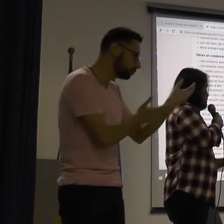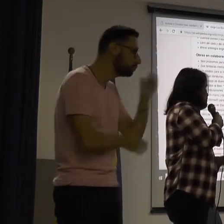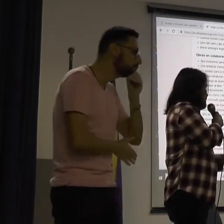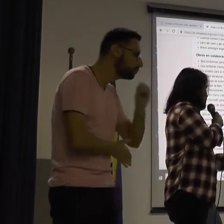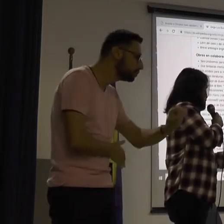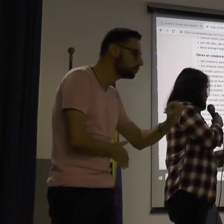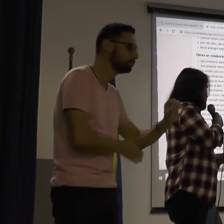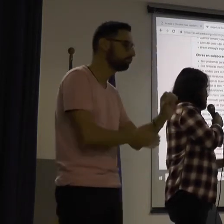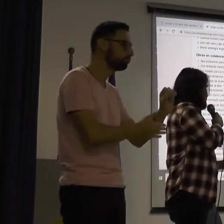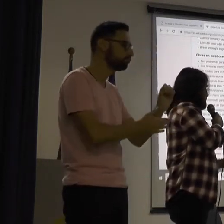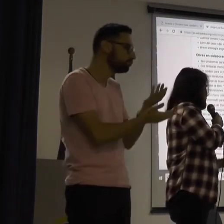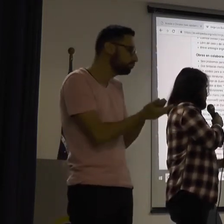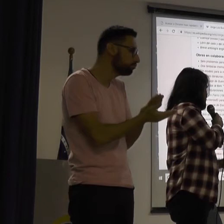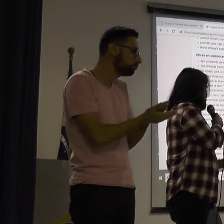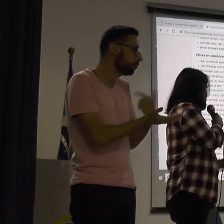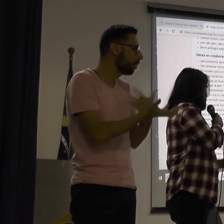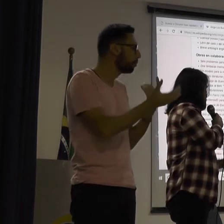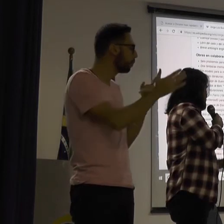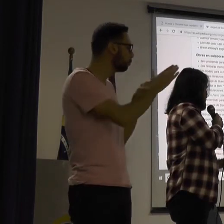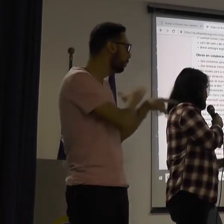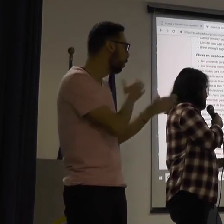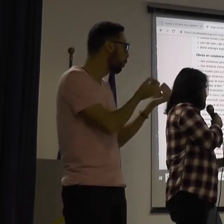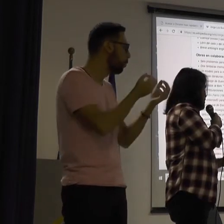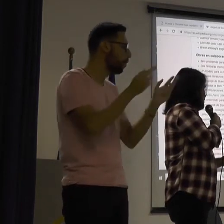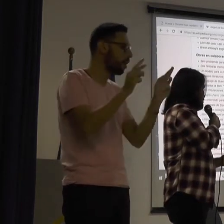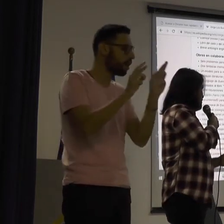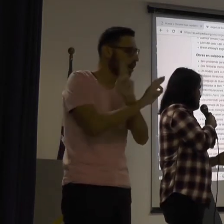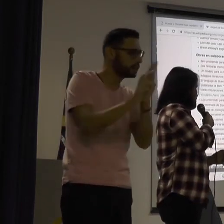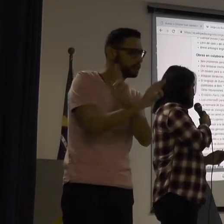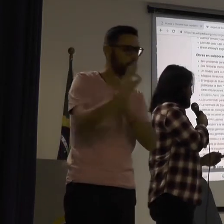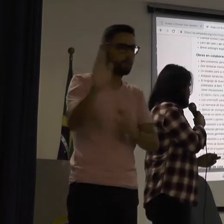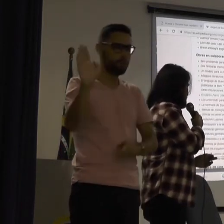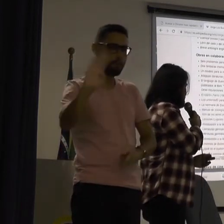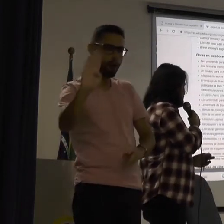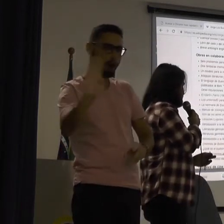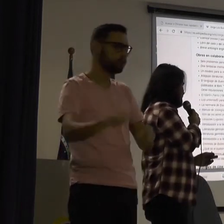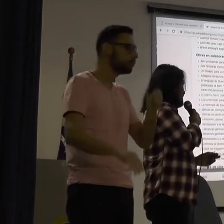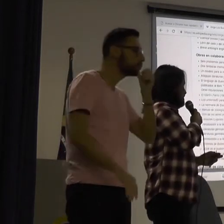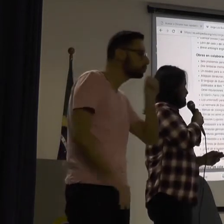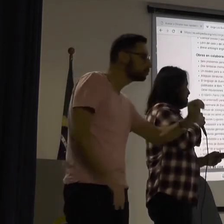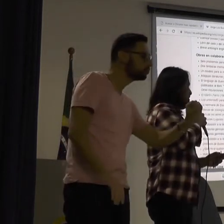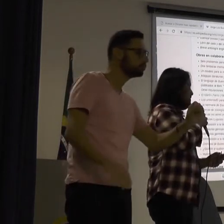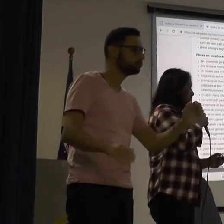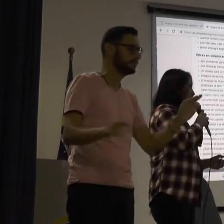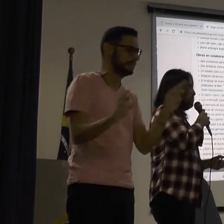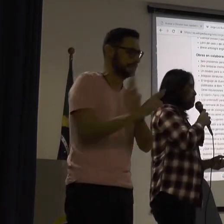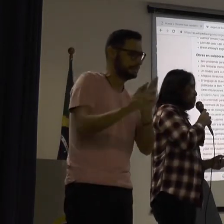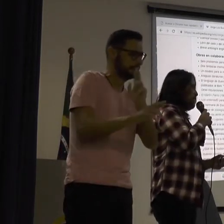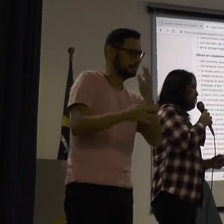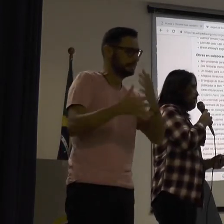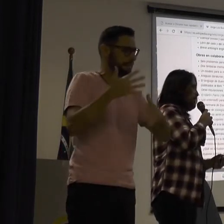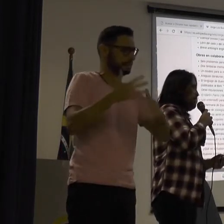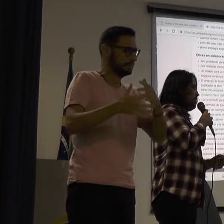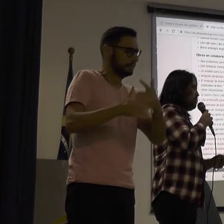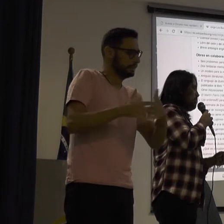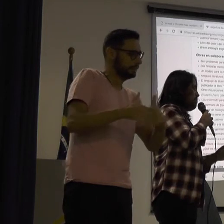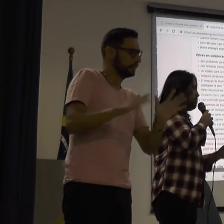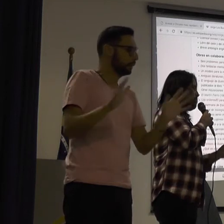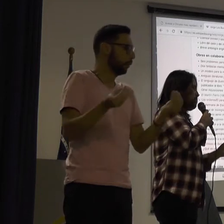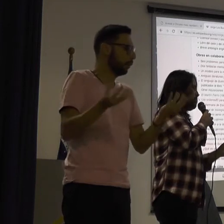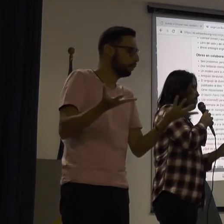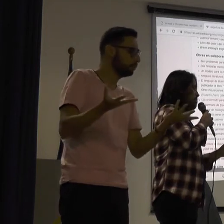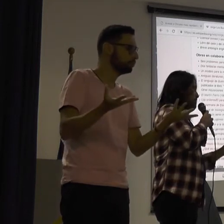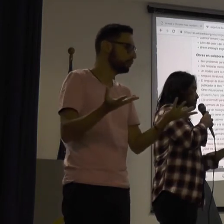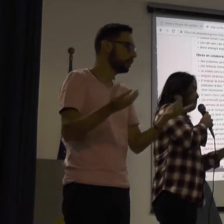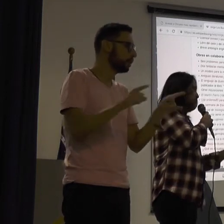né, gostaria de perguntar justamente sobre essa relação complicada do Borges com o Machado. E também não sei se